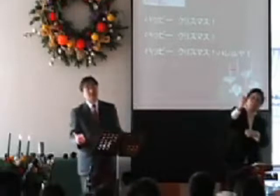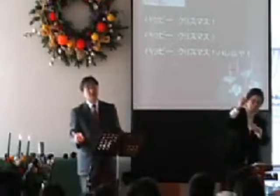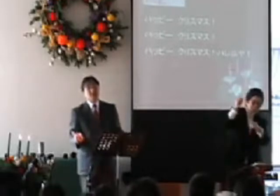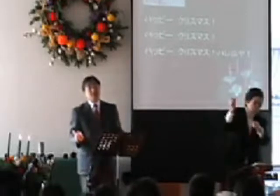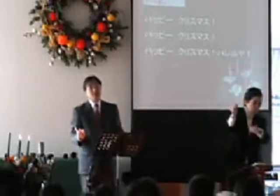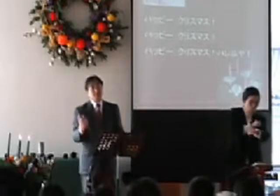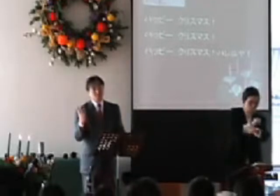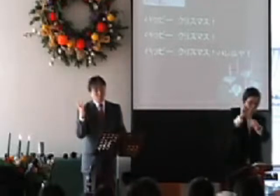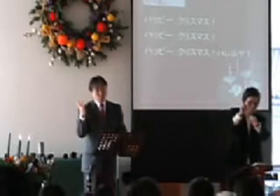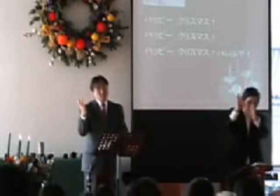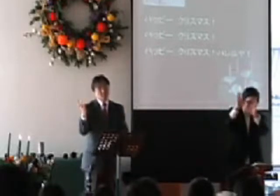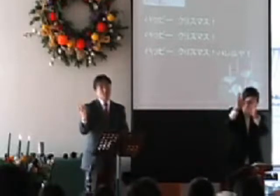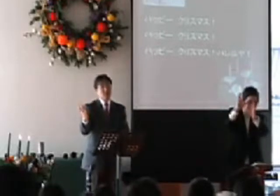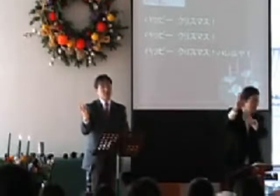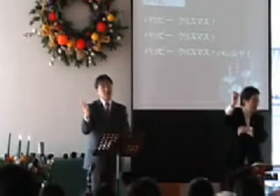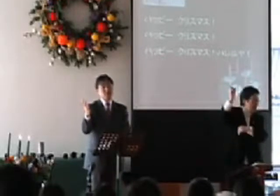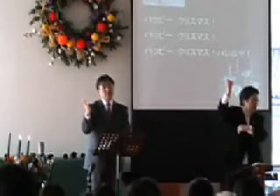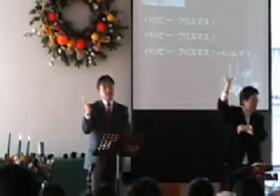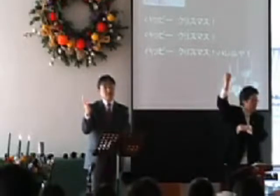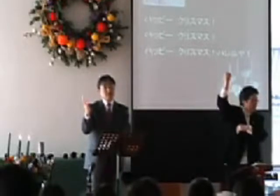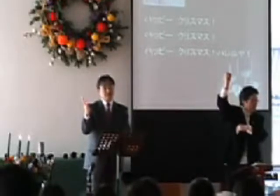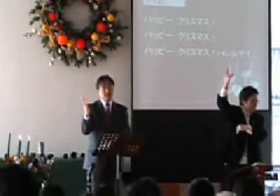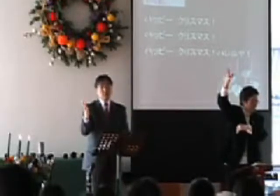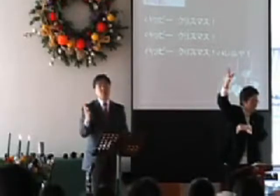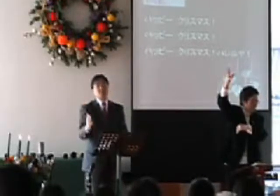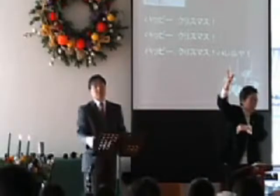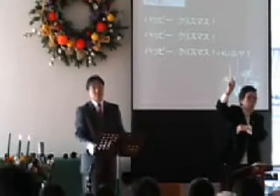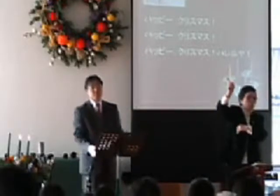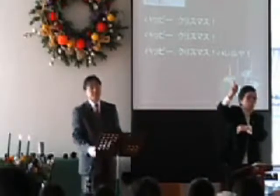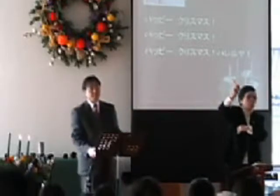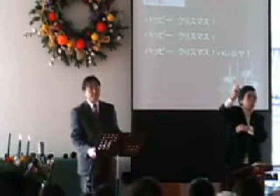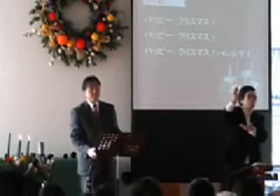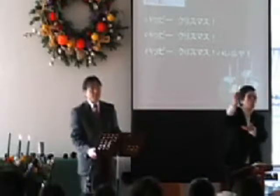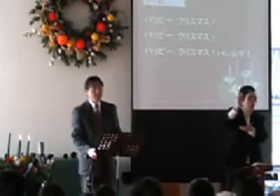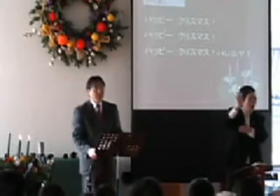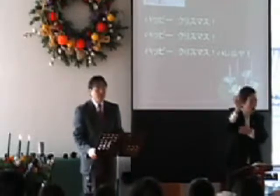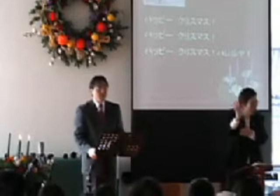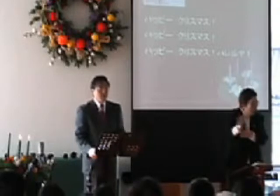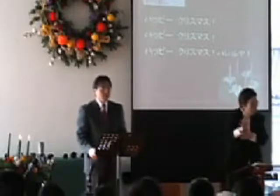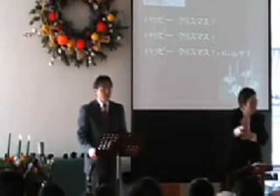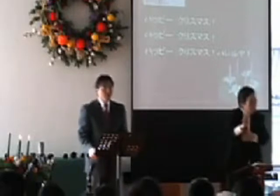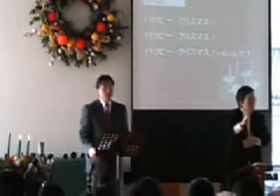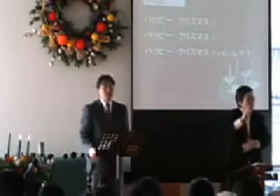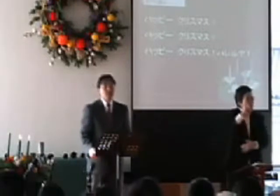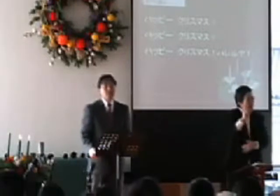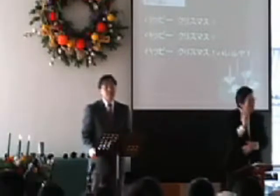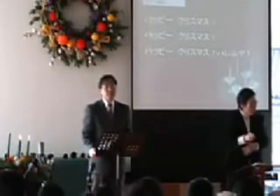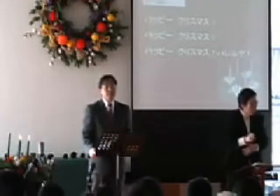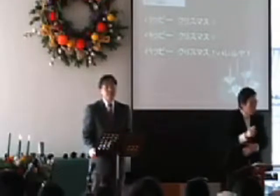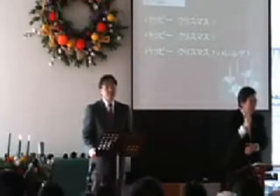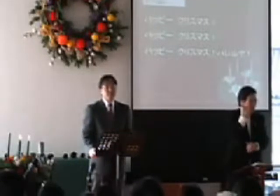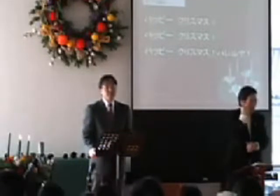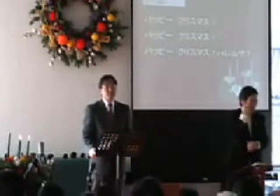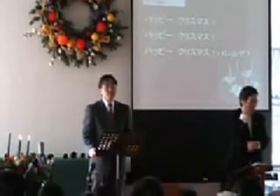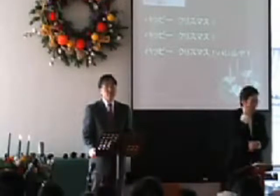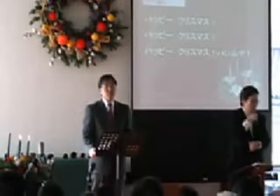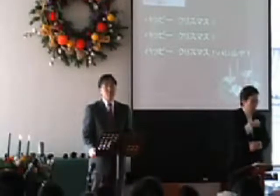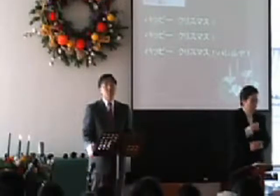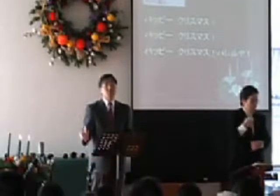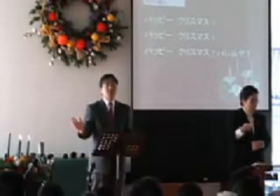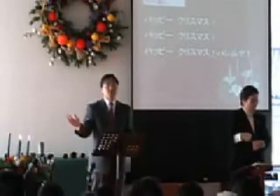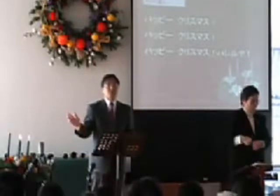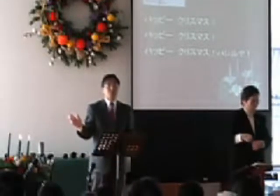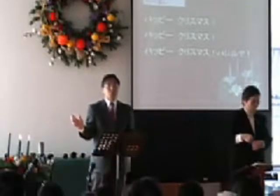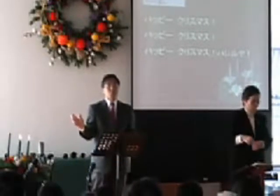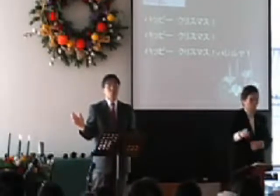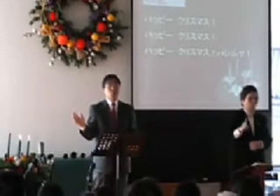、新しい星が生まれてくるとか、なんか星が変な動きをするとか、明るくな